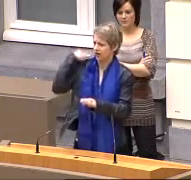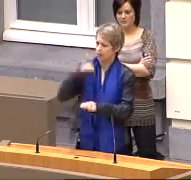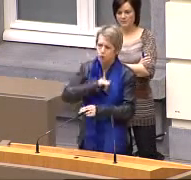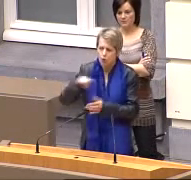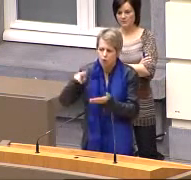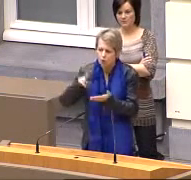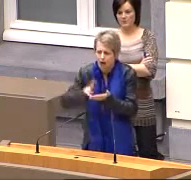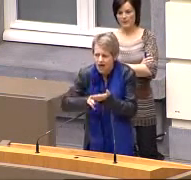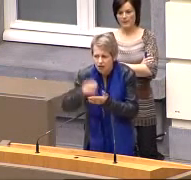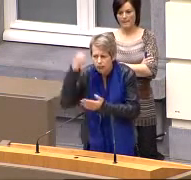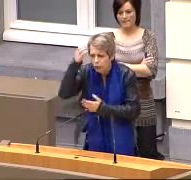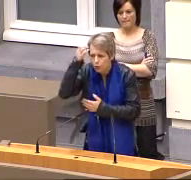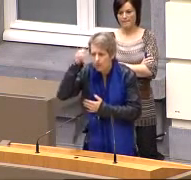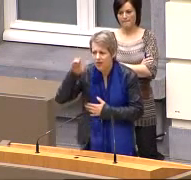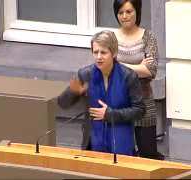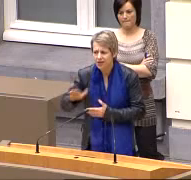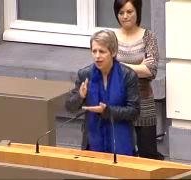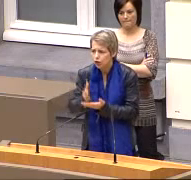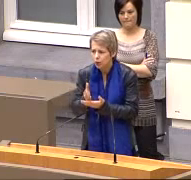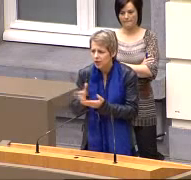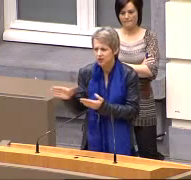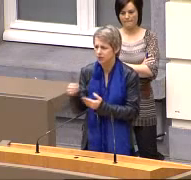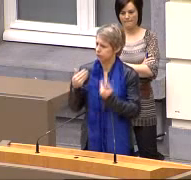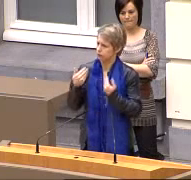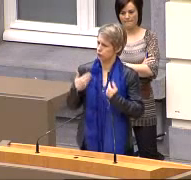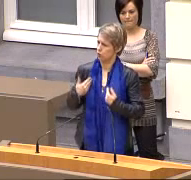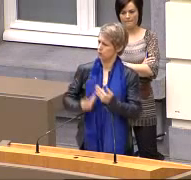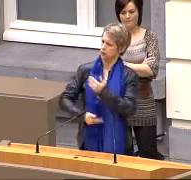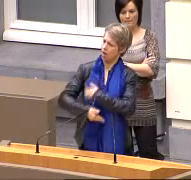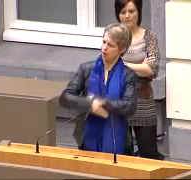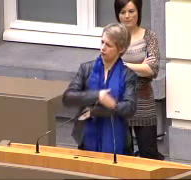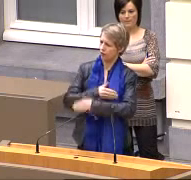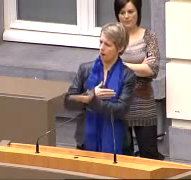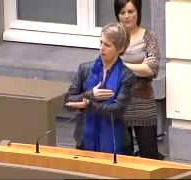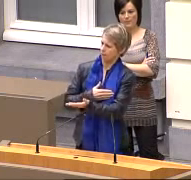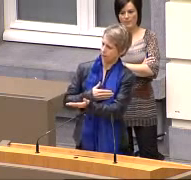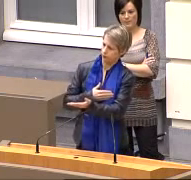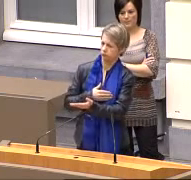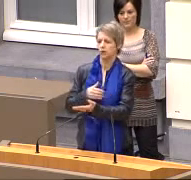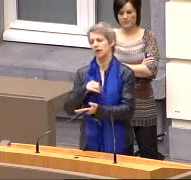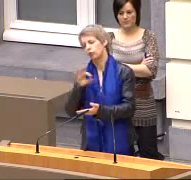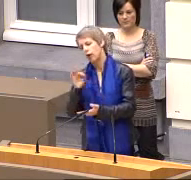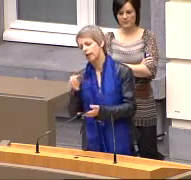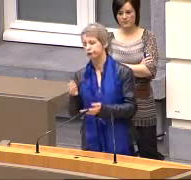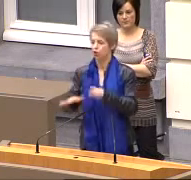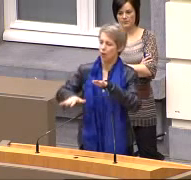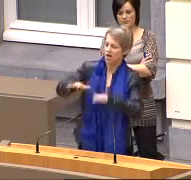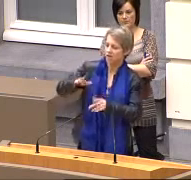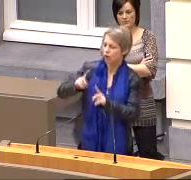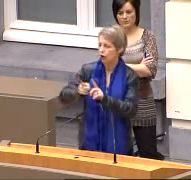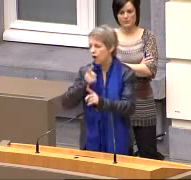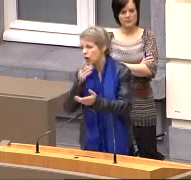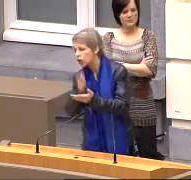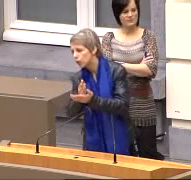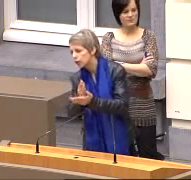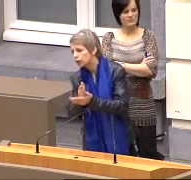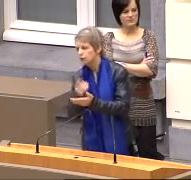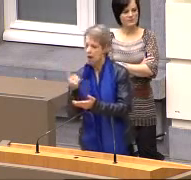weet, en in het verleden nooit echt een probleem geweest is met personen met een handicap die in die pretparken rondliepen. Er waren wel eens